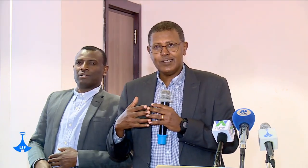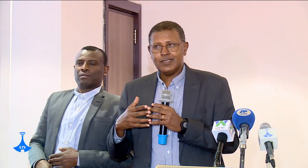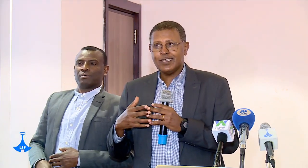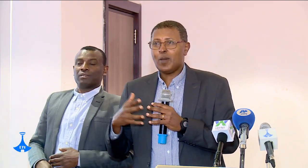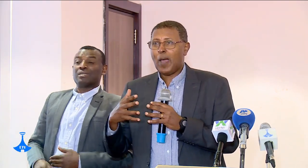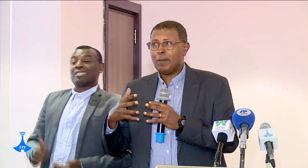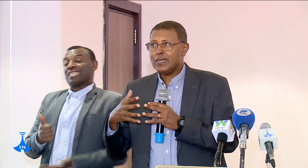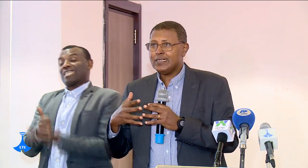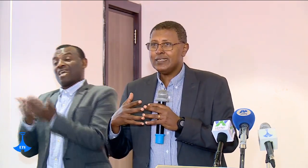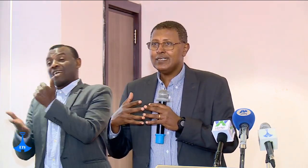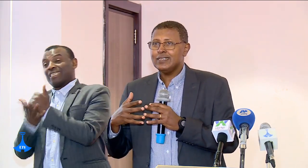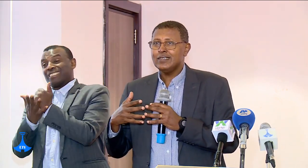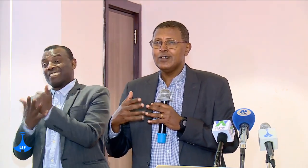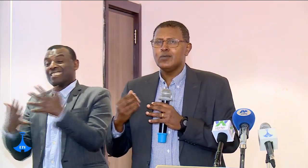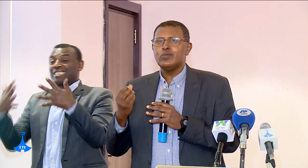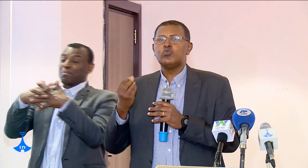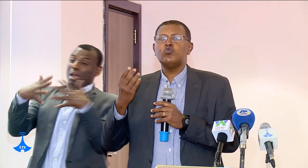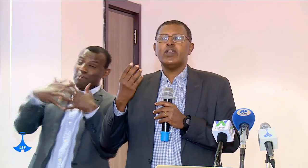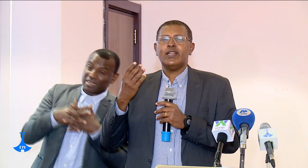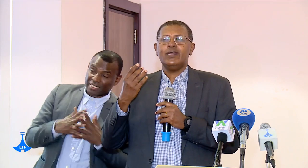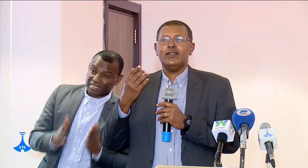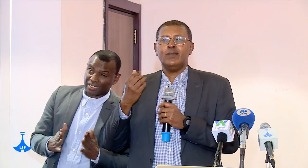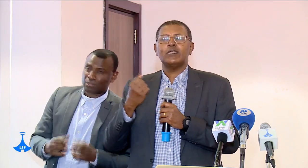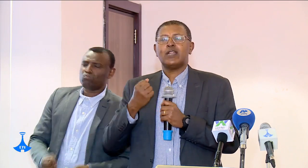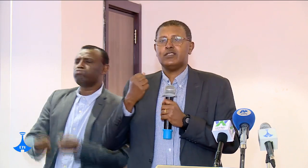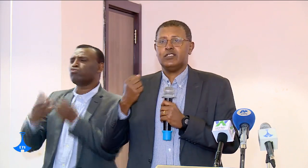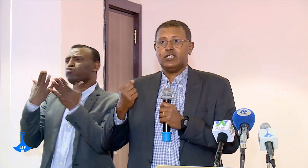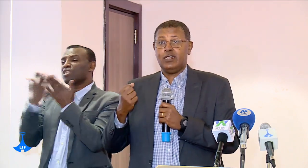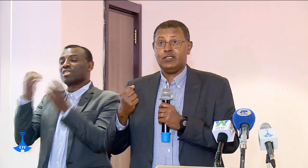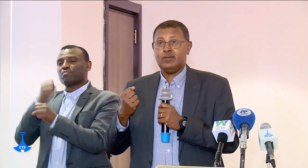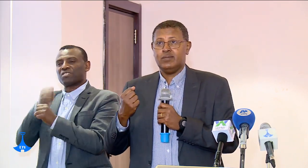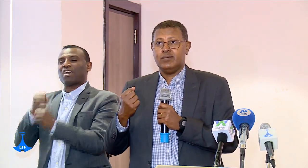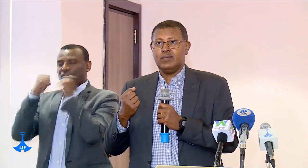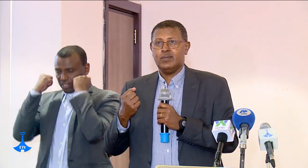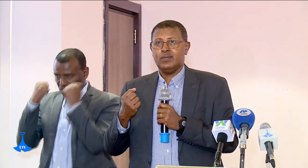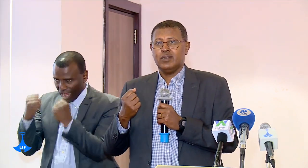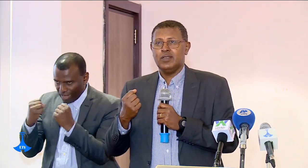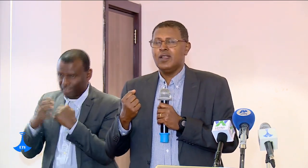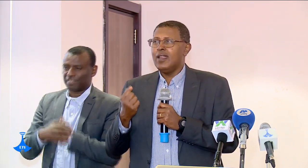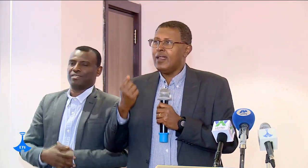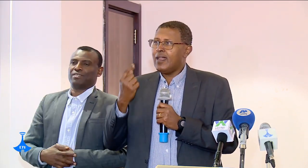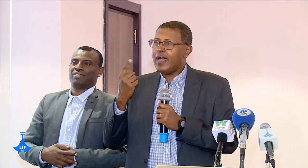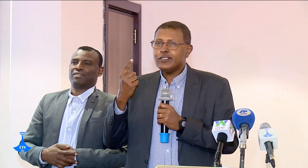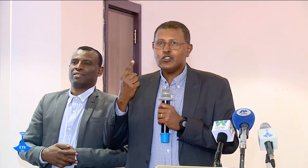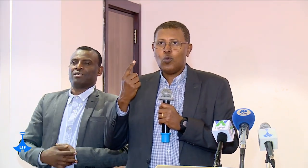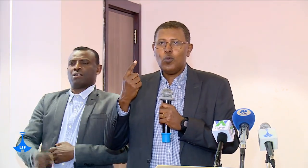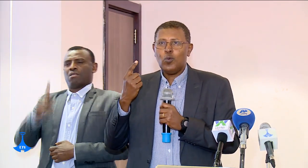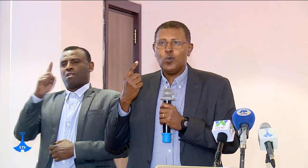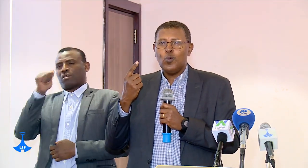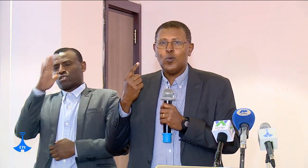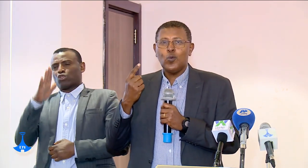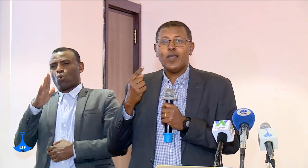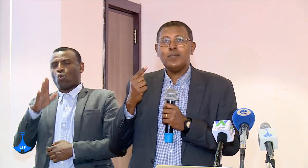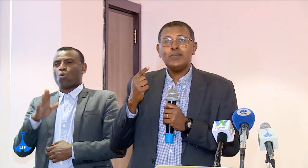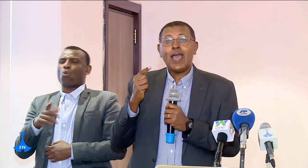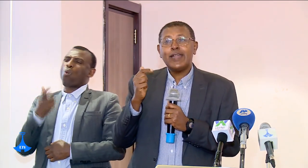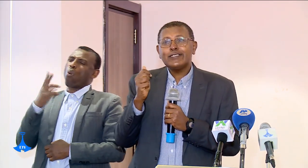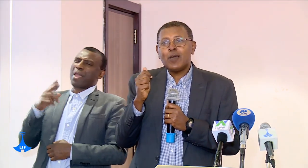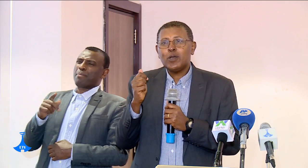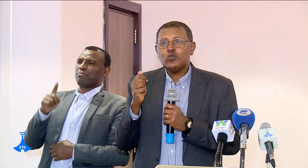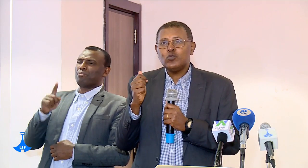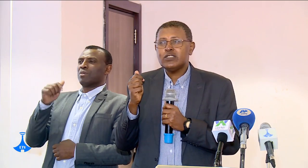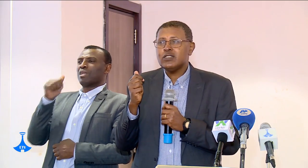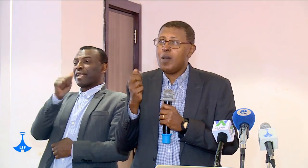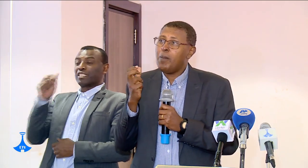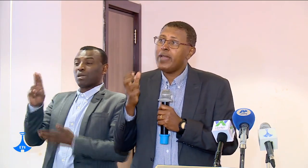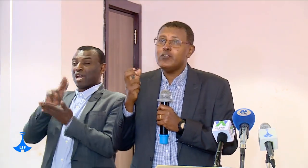كتغاقزني كتبابرني بزونكر لمسرات مجلالين لاند سو وهم لاد